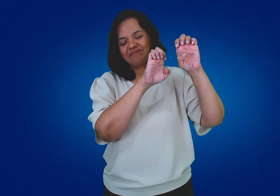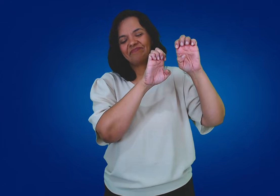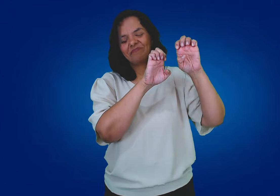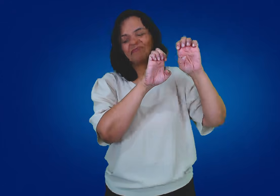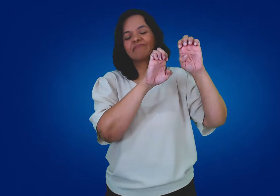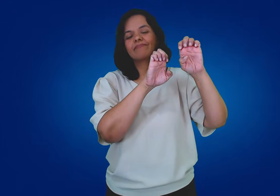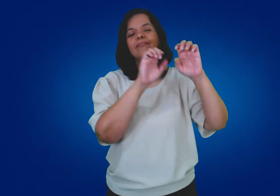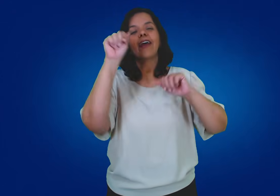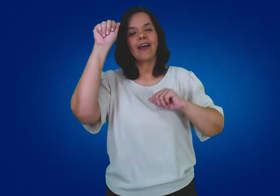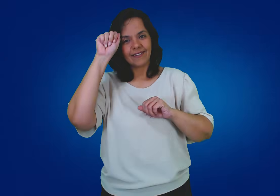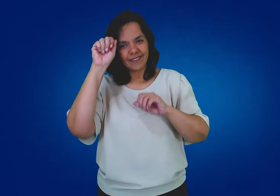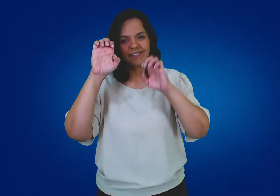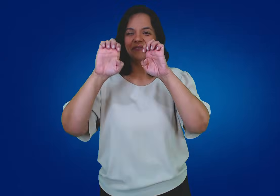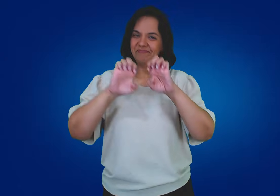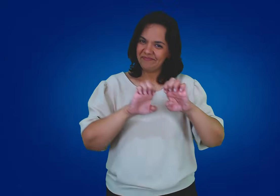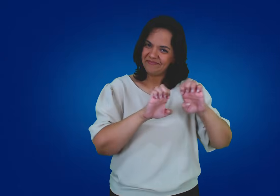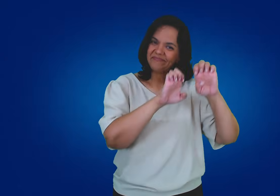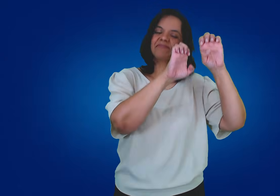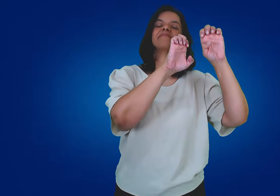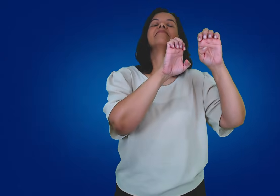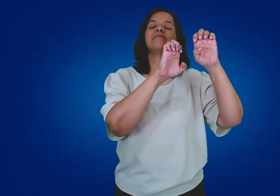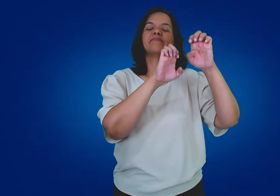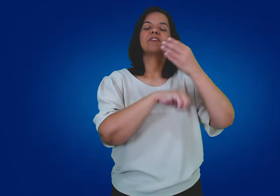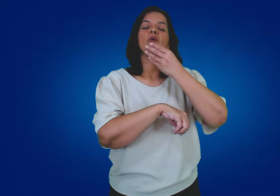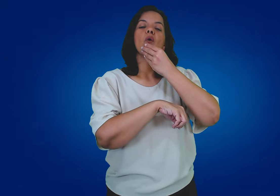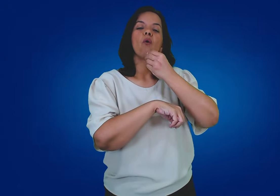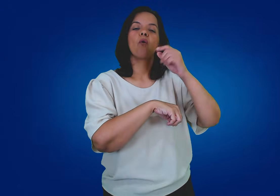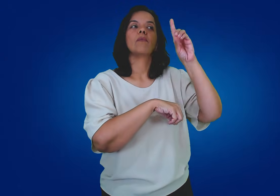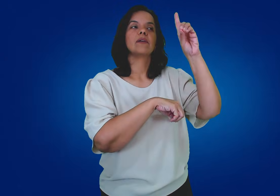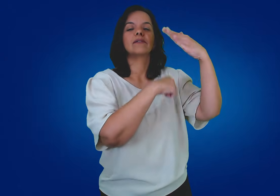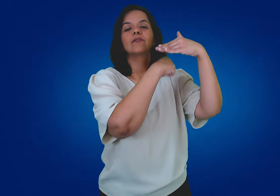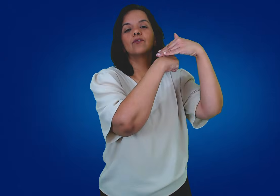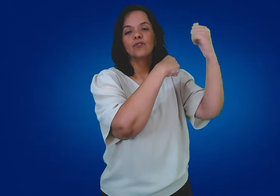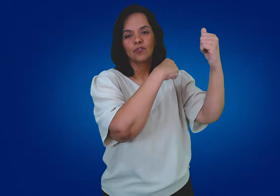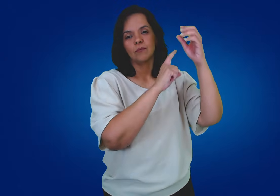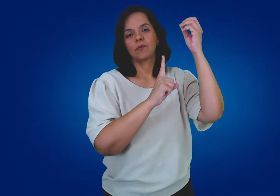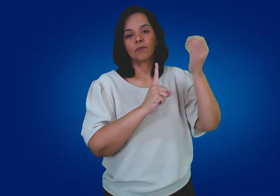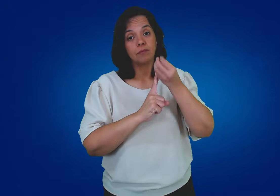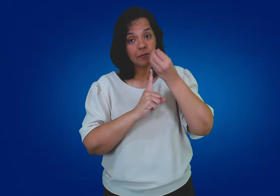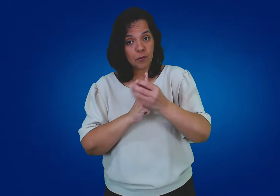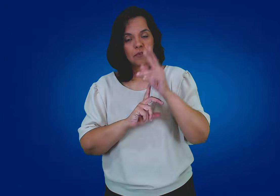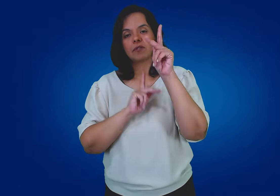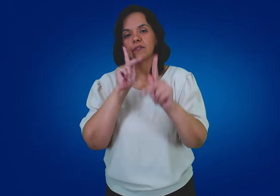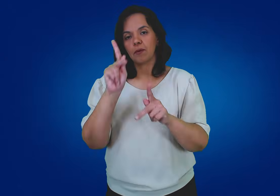Desculpa, esse é o sinal certo. Adão e Enoque.